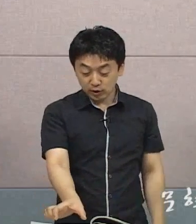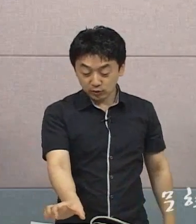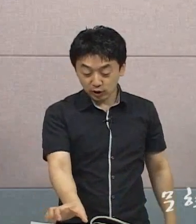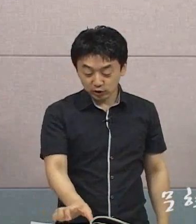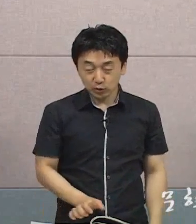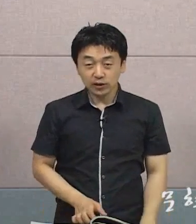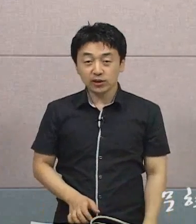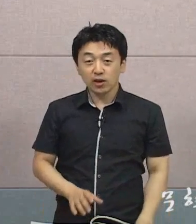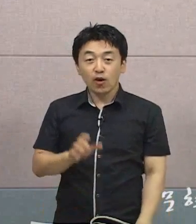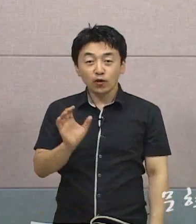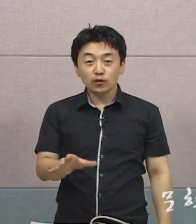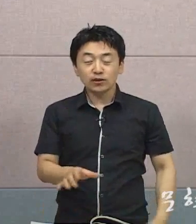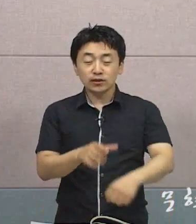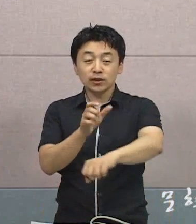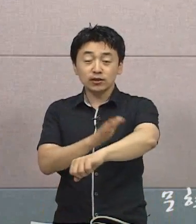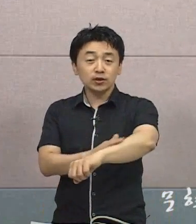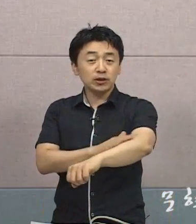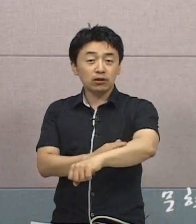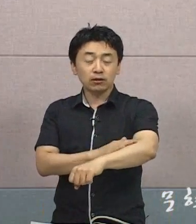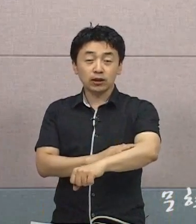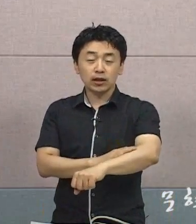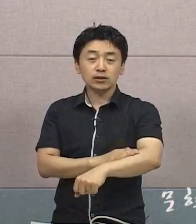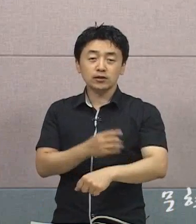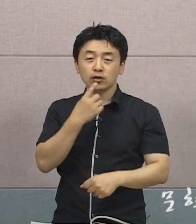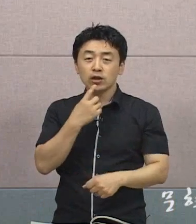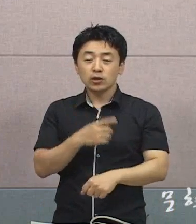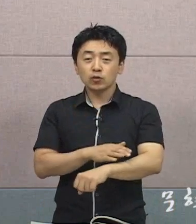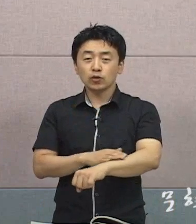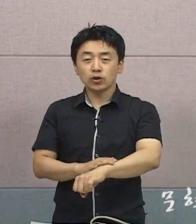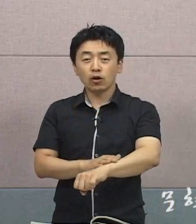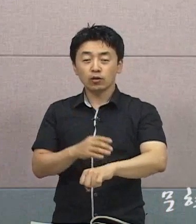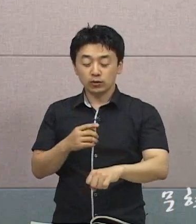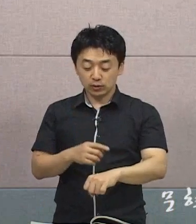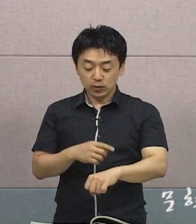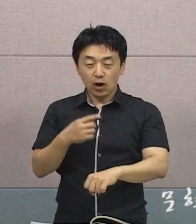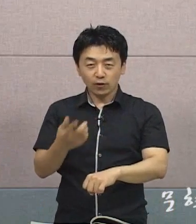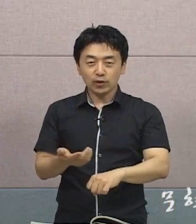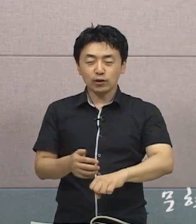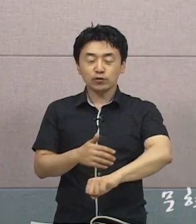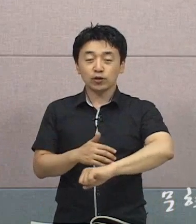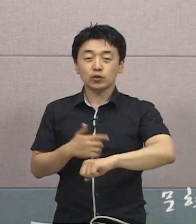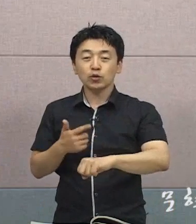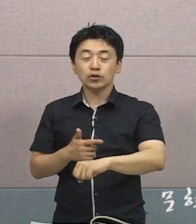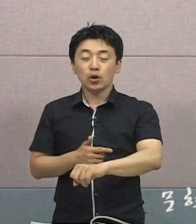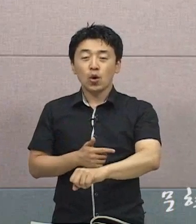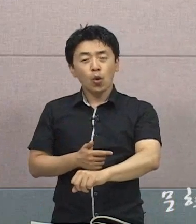뉘앙스도 여기도 똑같이 어떻게 그랬지라는 느낌인데요. 사실은 저는 요거를 더 어떻게로 안 쓰고 저는 요거는